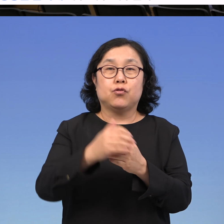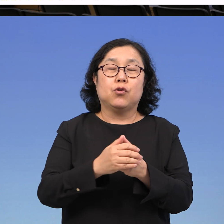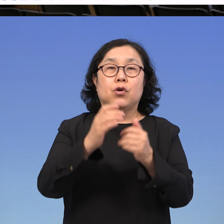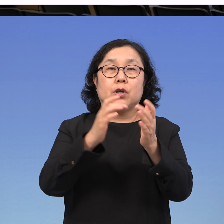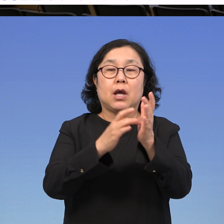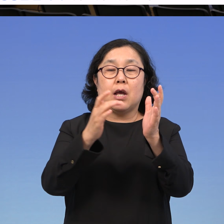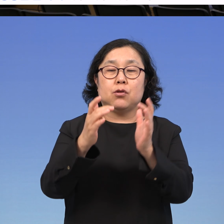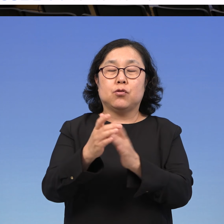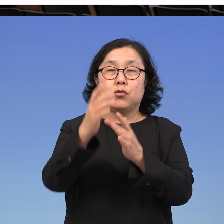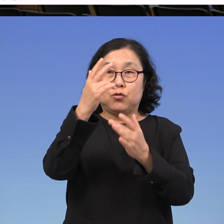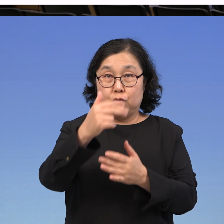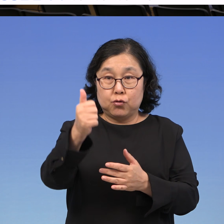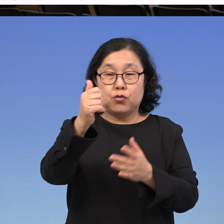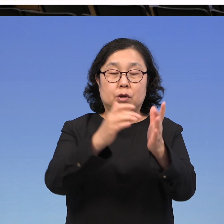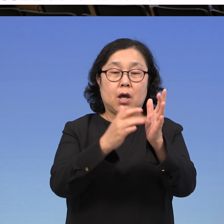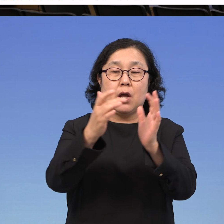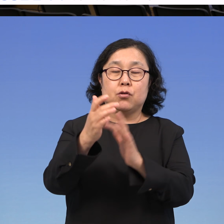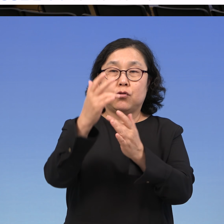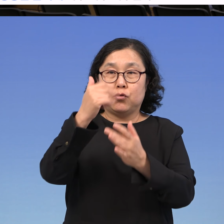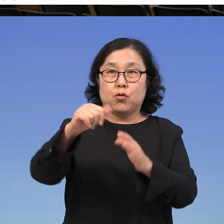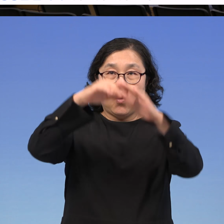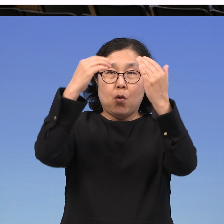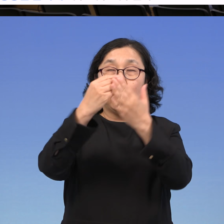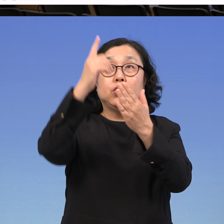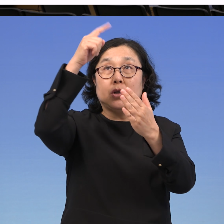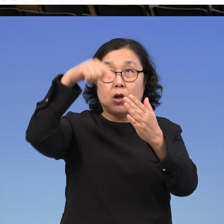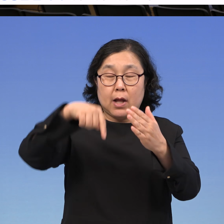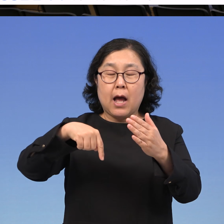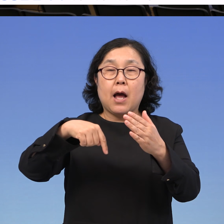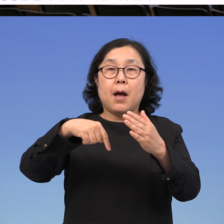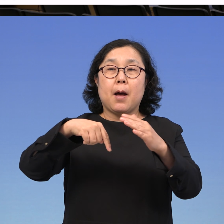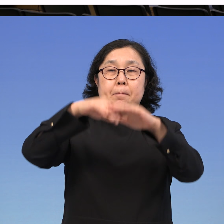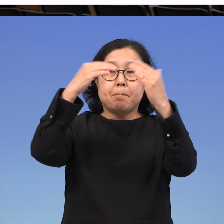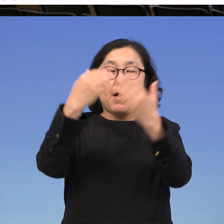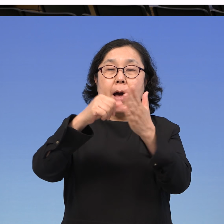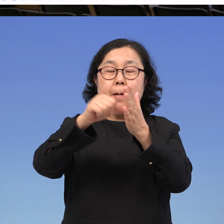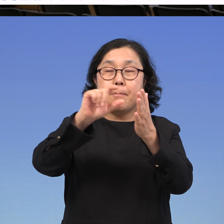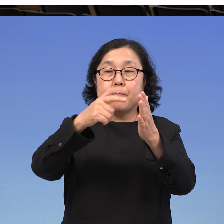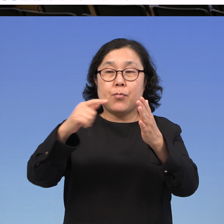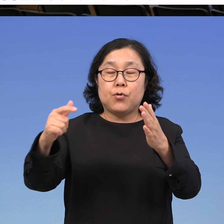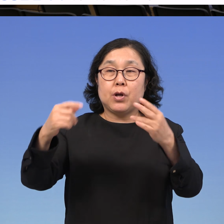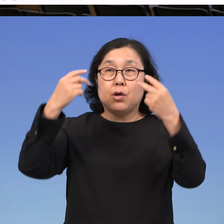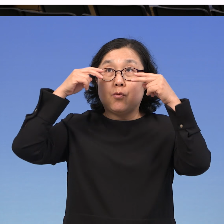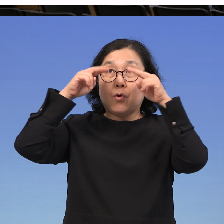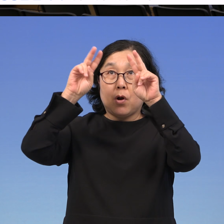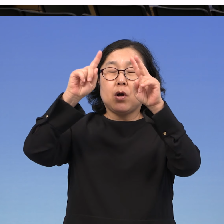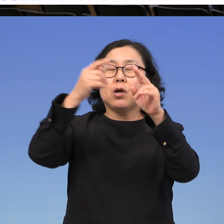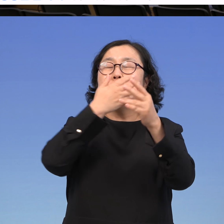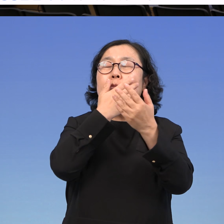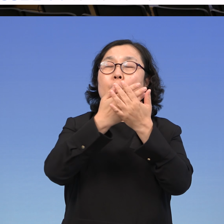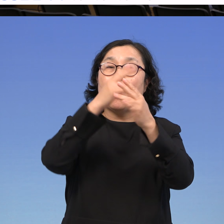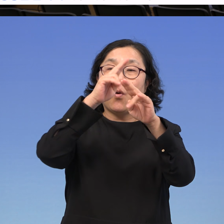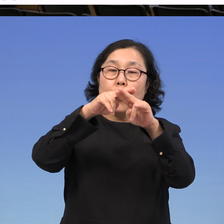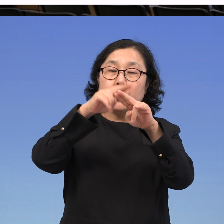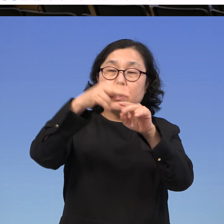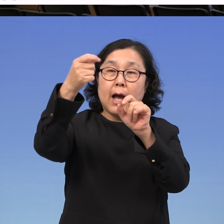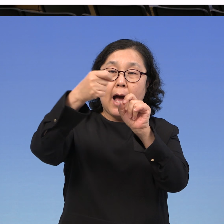보니까 예수는 주 예수는 주 엄청나 만물 우러러 로또 그다음 보십시오 그 보자 영광을